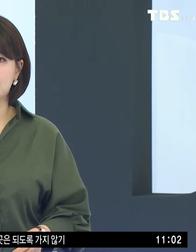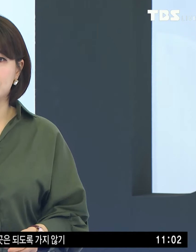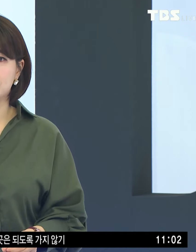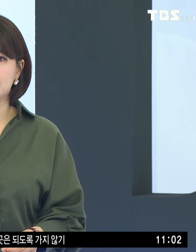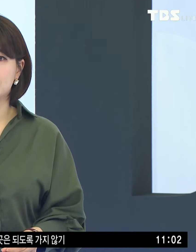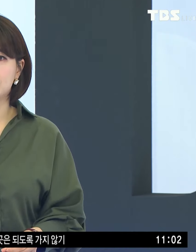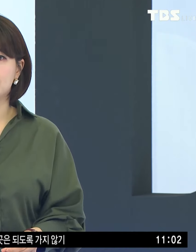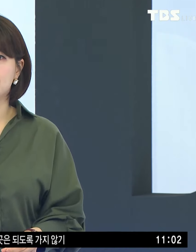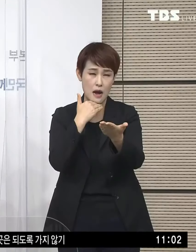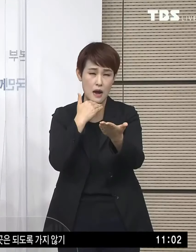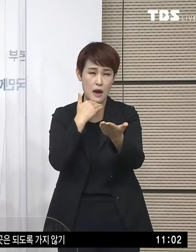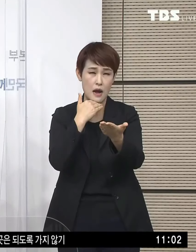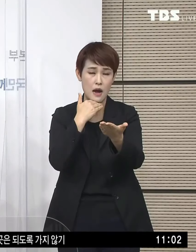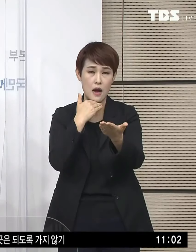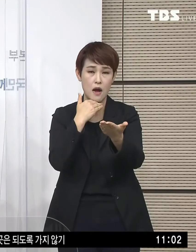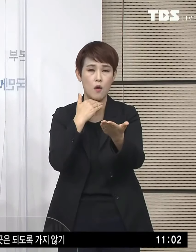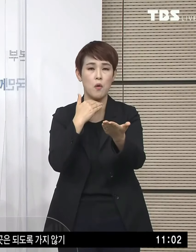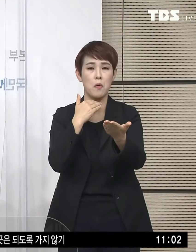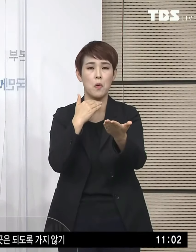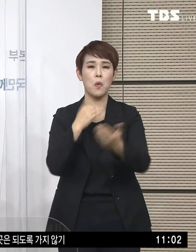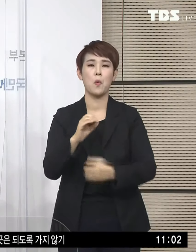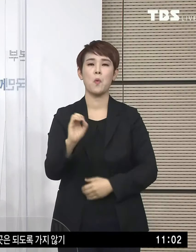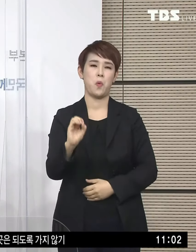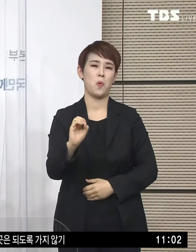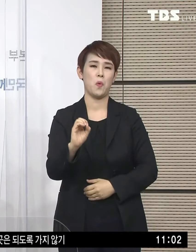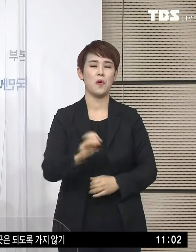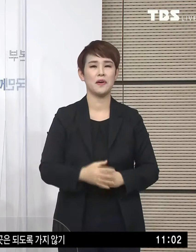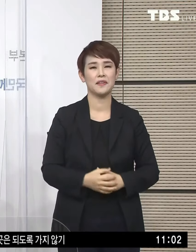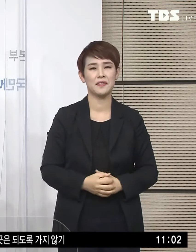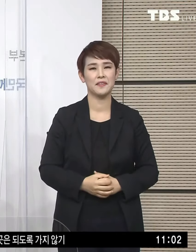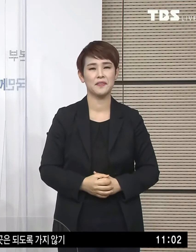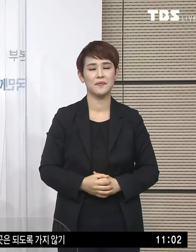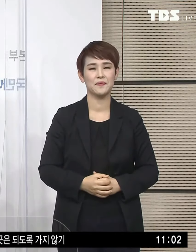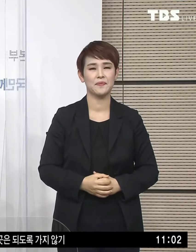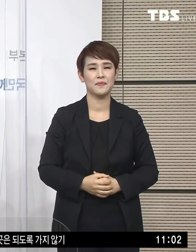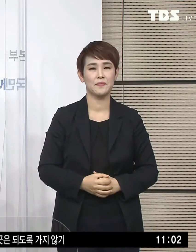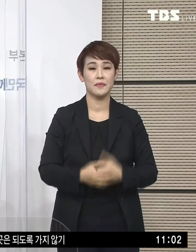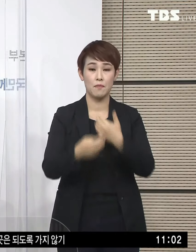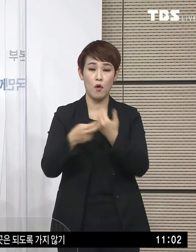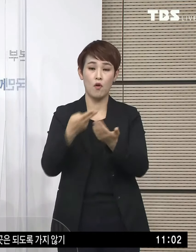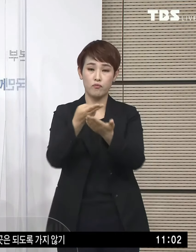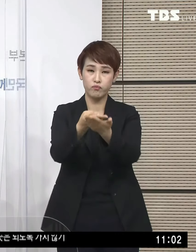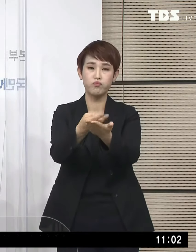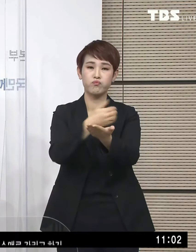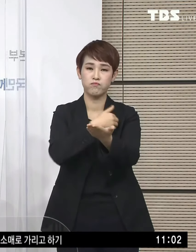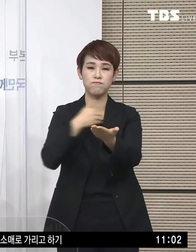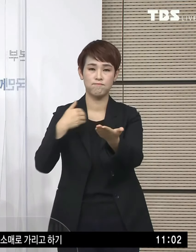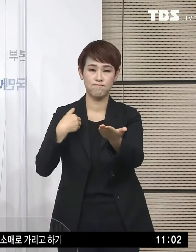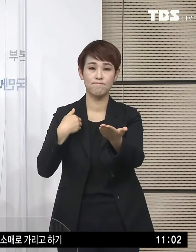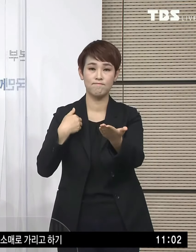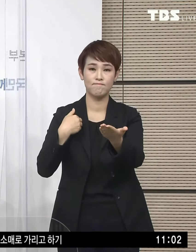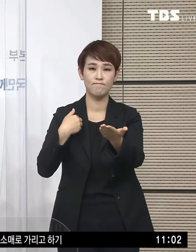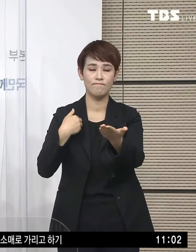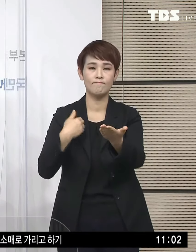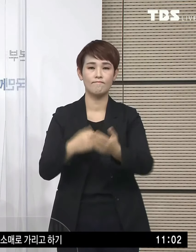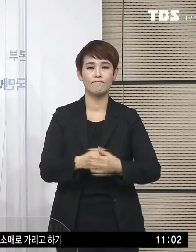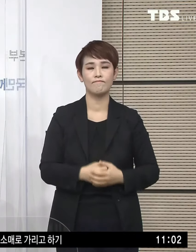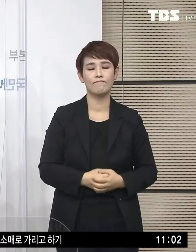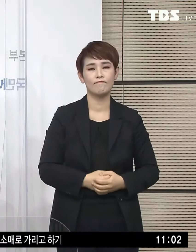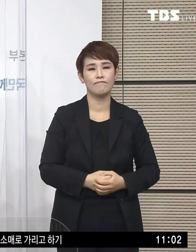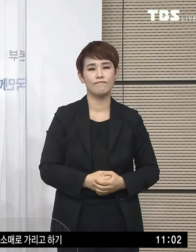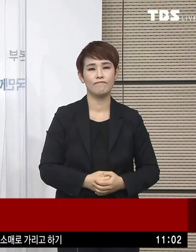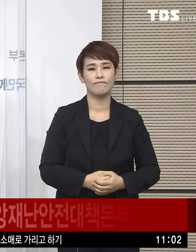들어보시죠. 유지하고 있습니다. 병상 여력도 비교적 안정적으로 확보하고